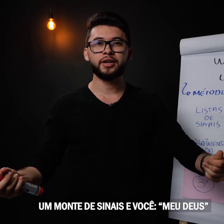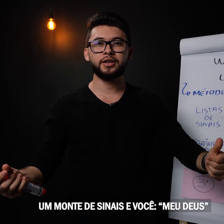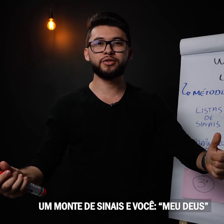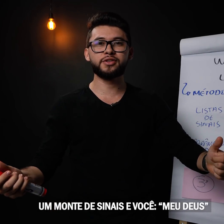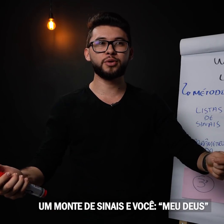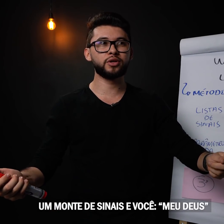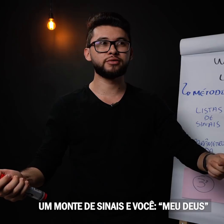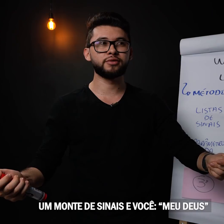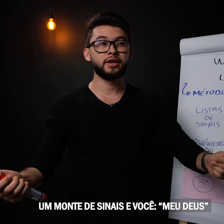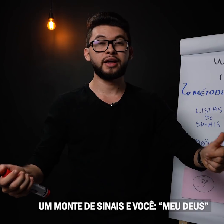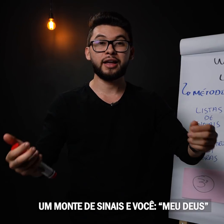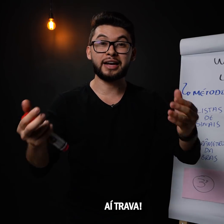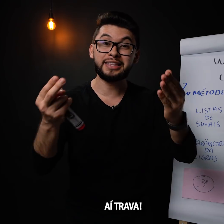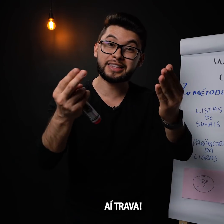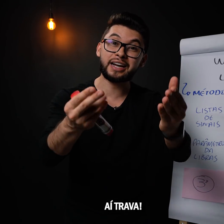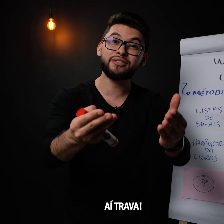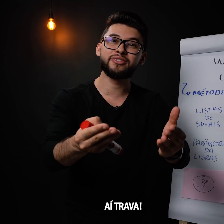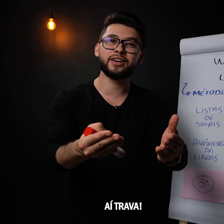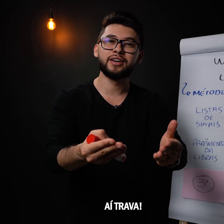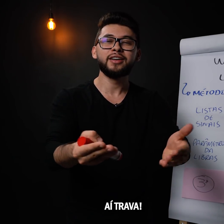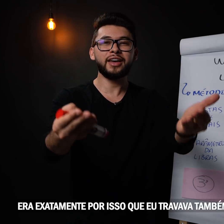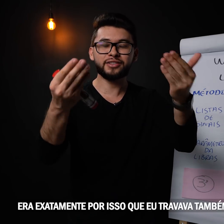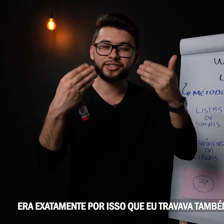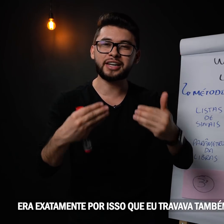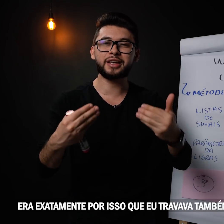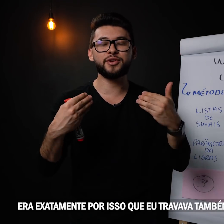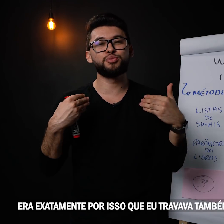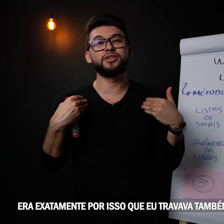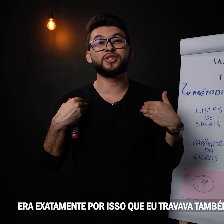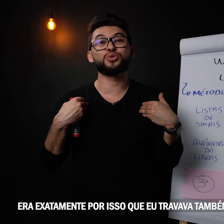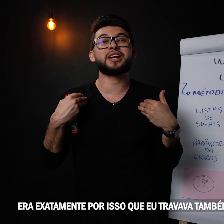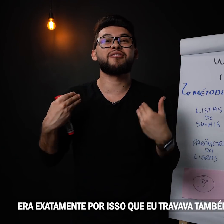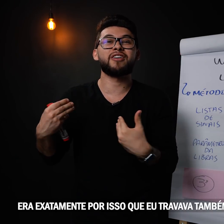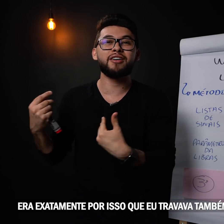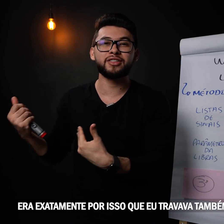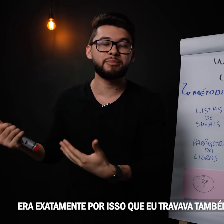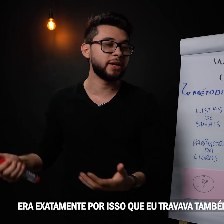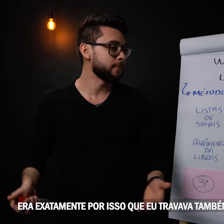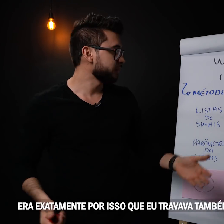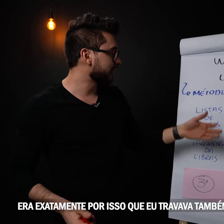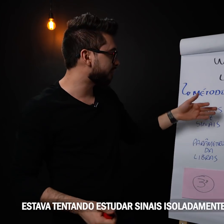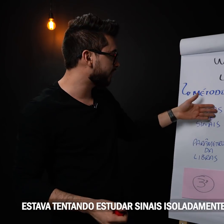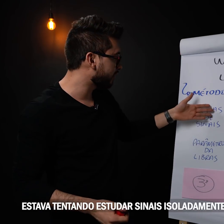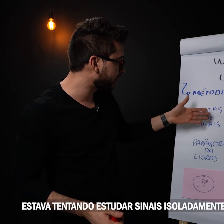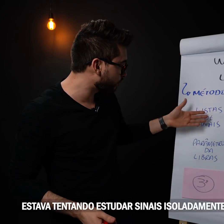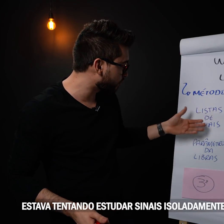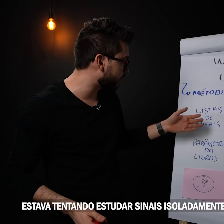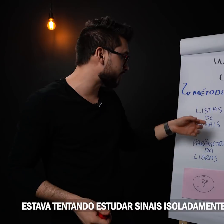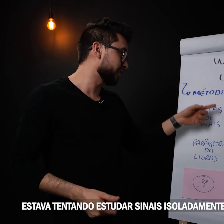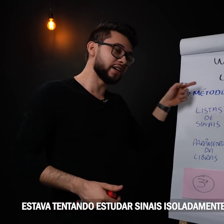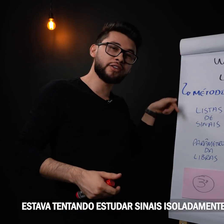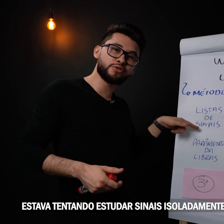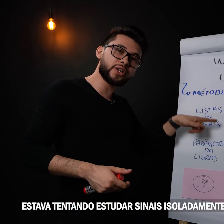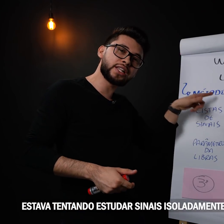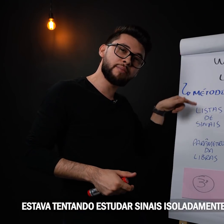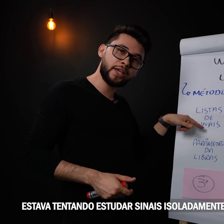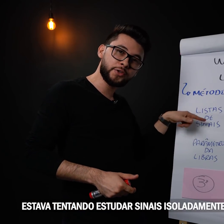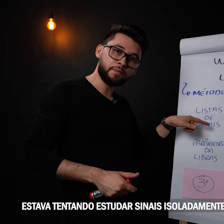e você, meu Deus, aí trava. Era exatamente por isso que eu travava também. Estava tentando estudar sinais isoladamente,